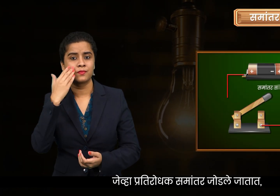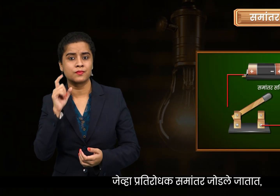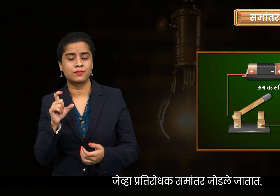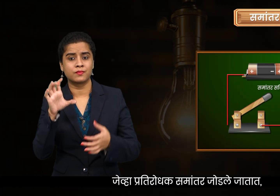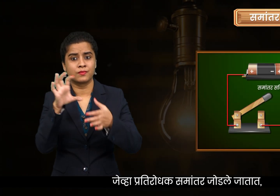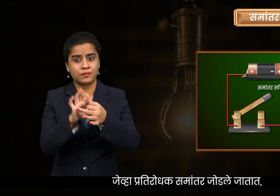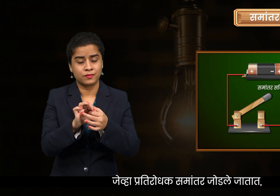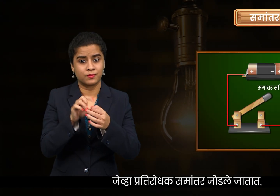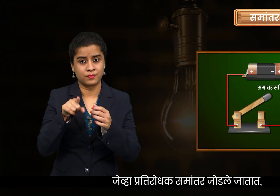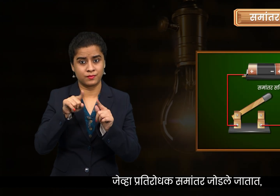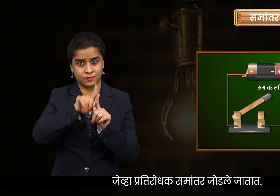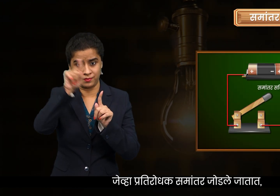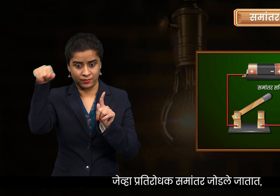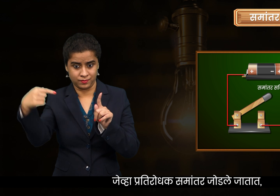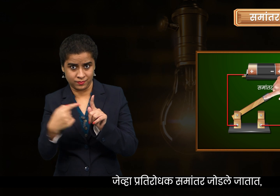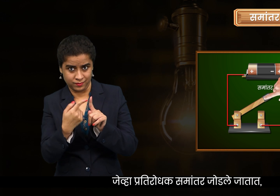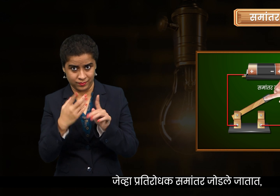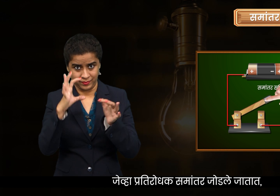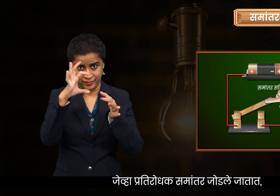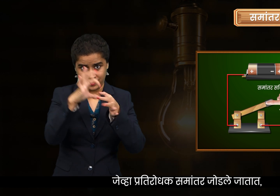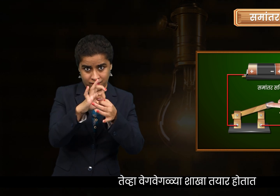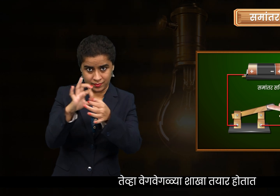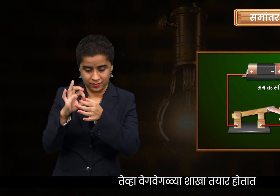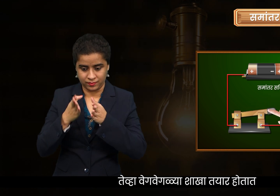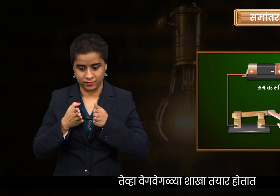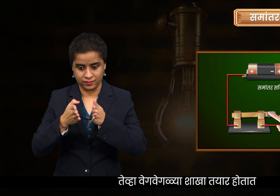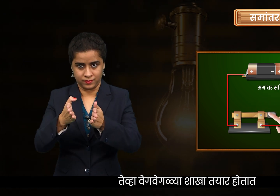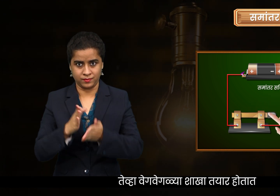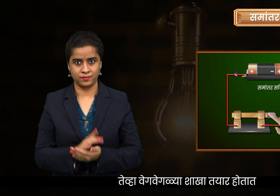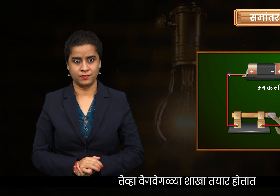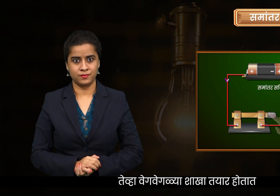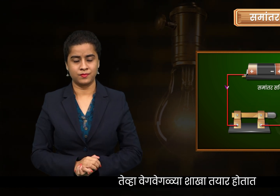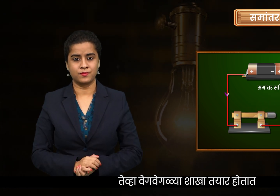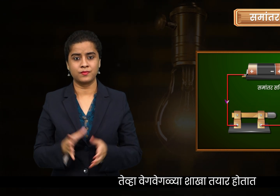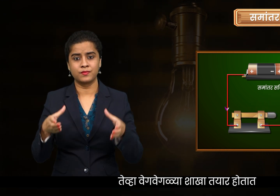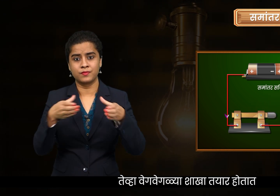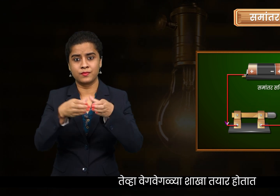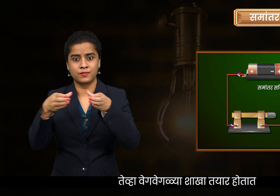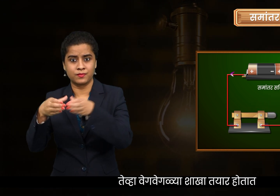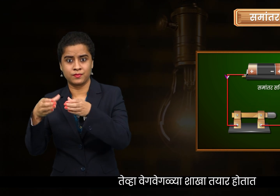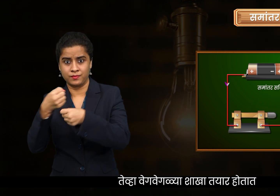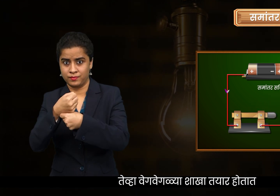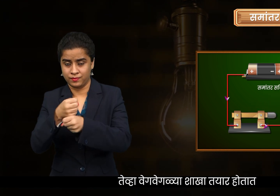जेव्हा प्रतिरोधक समांतर जोडले जातात तेव्हा वेगवेगळ्या शाखा तयार होतात